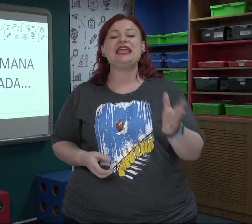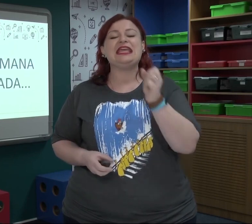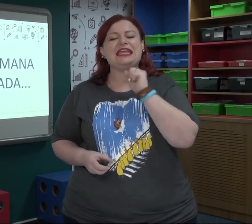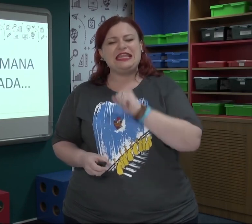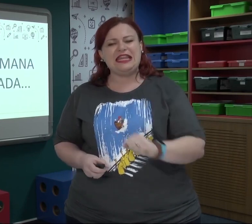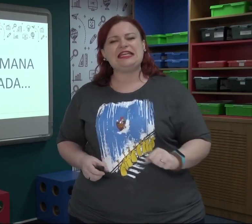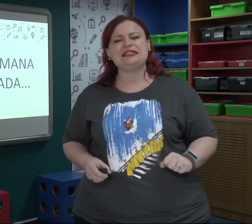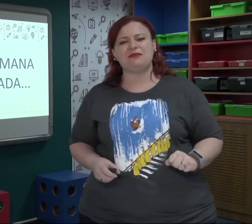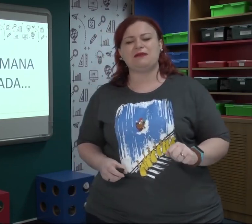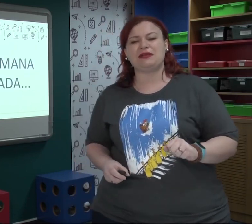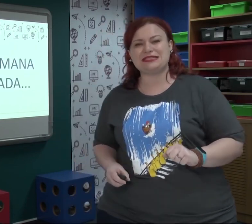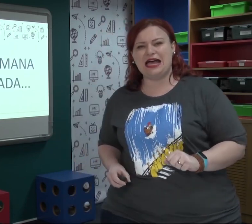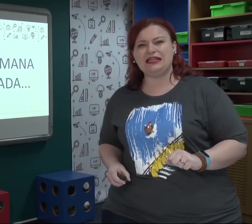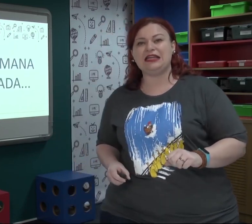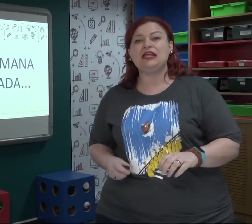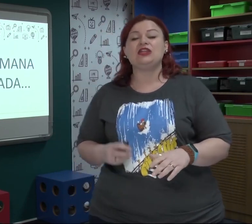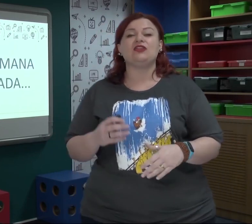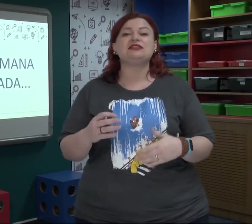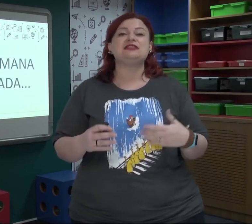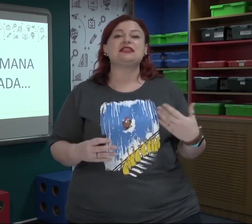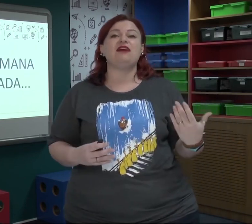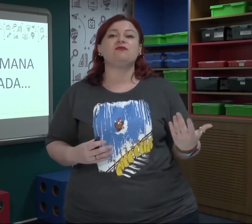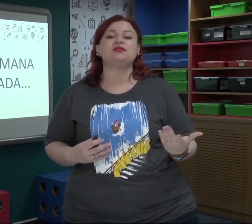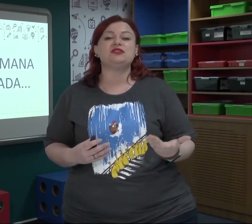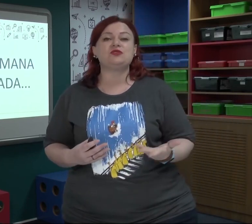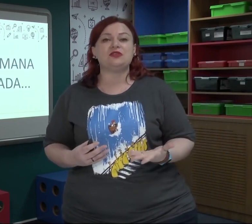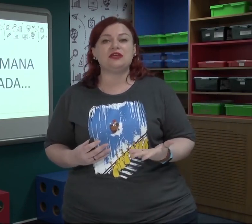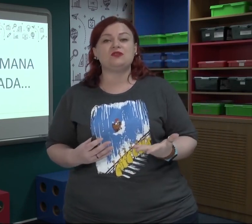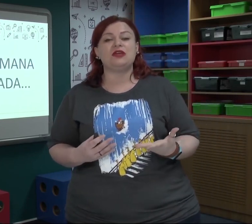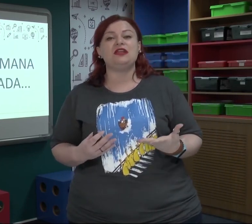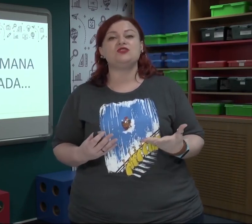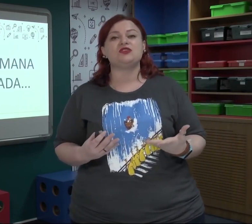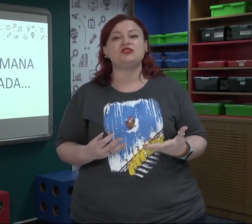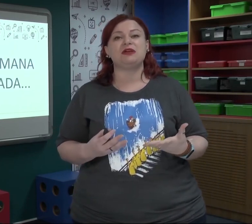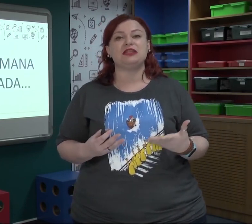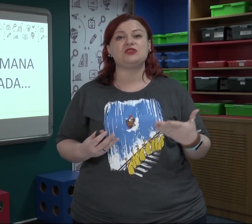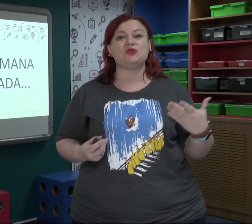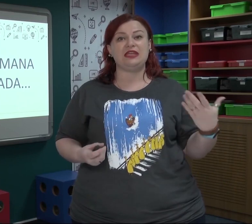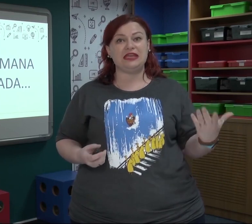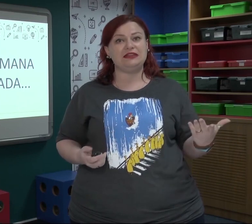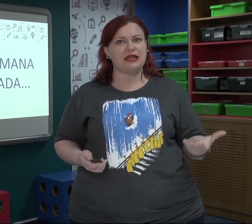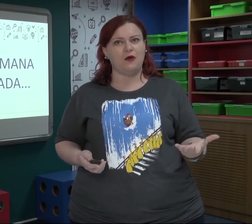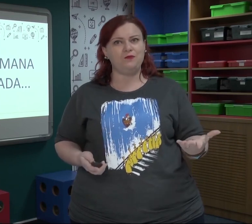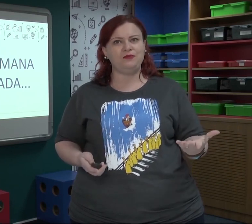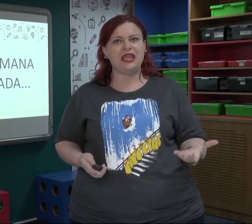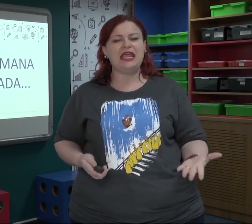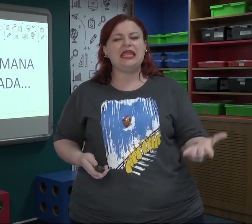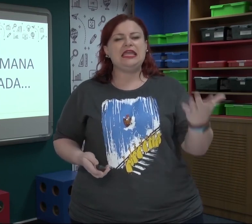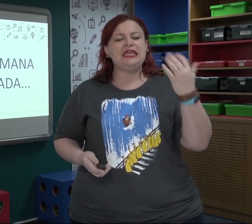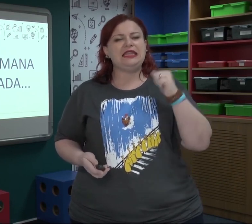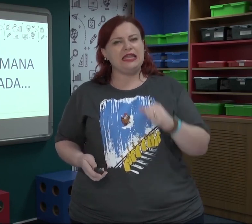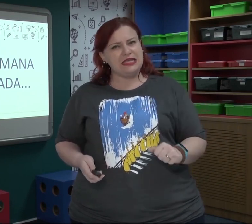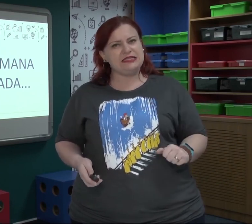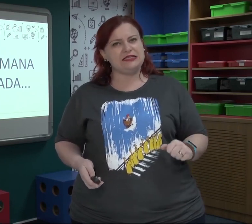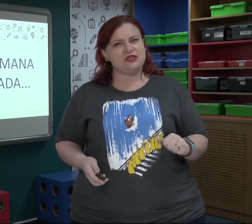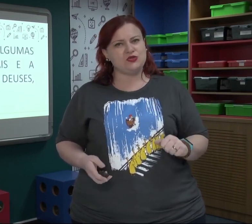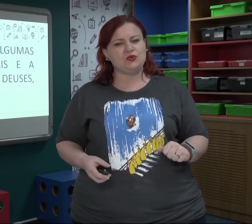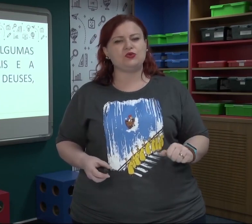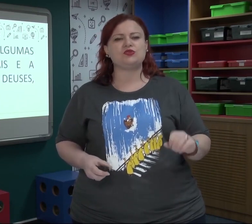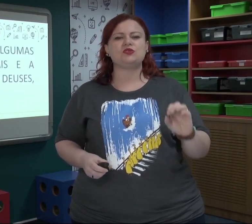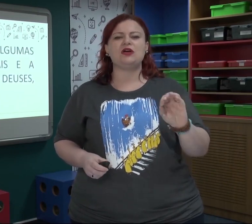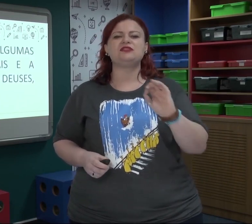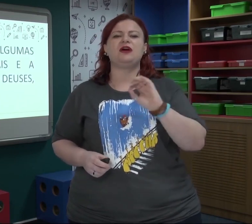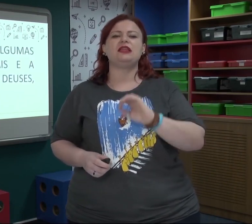mesmo? E na semana passada, nós estávamos estudando religiões de matriz oriental. E